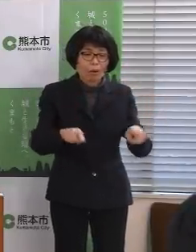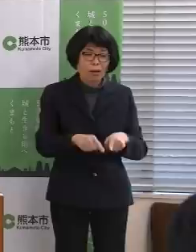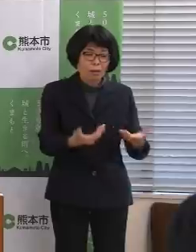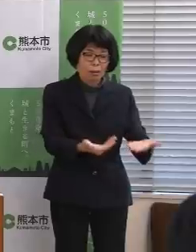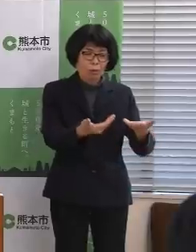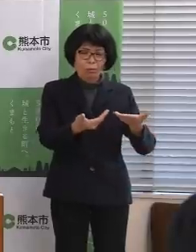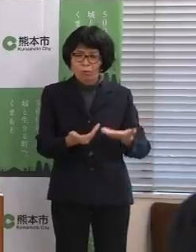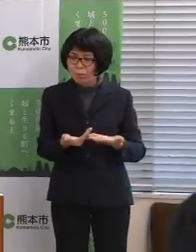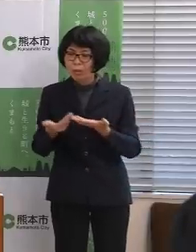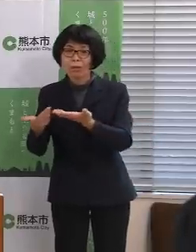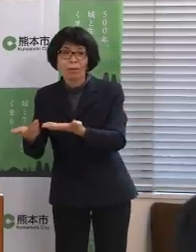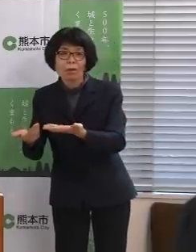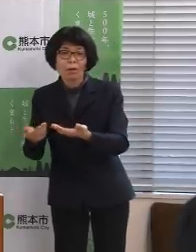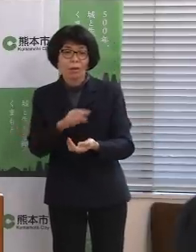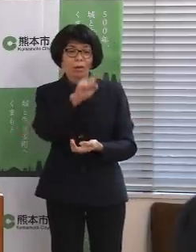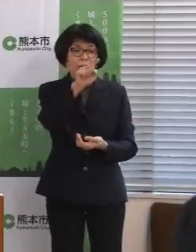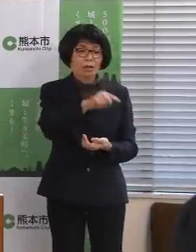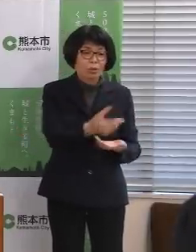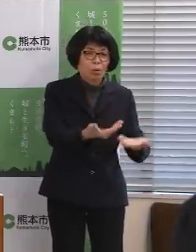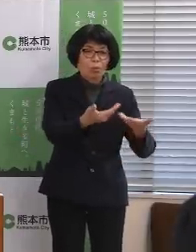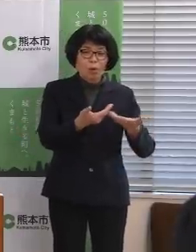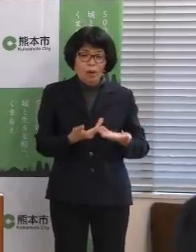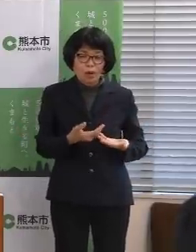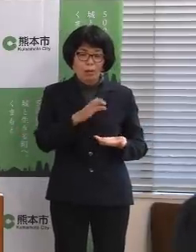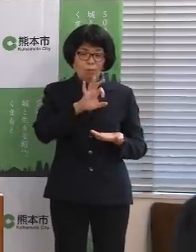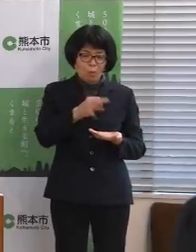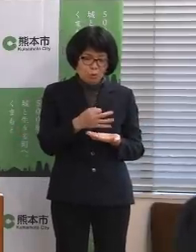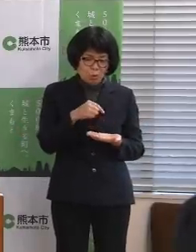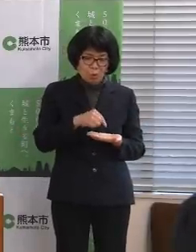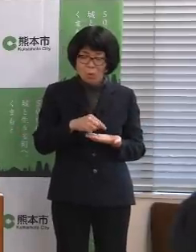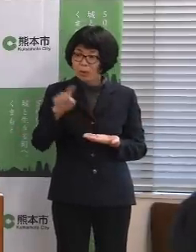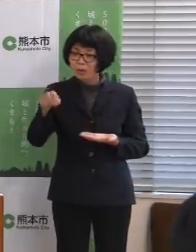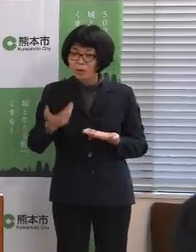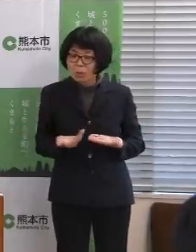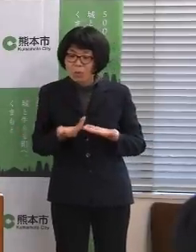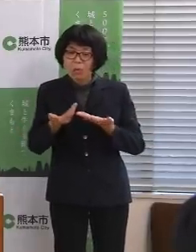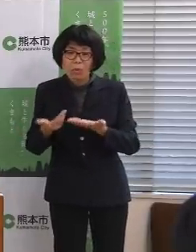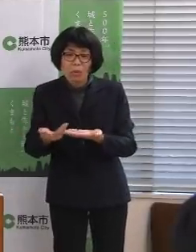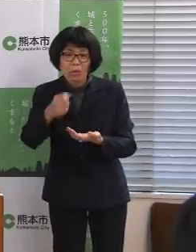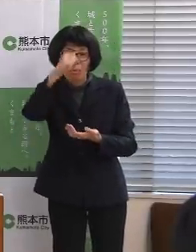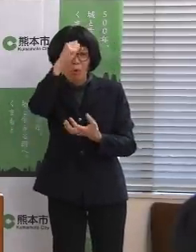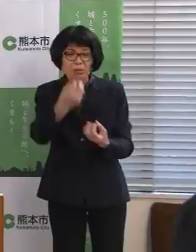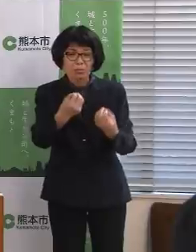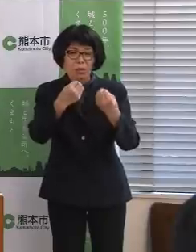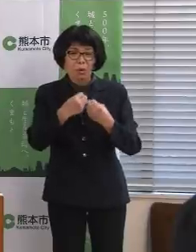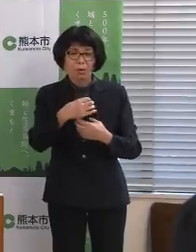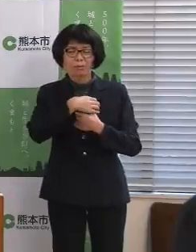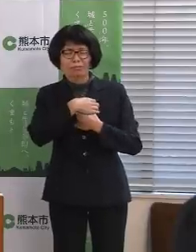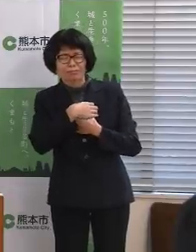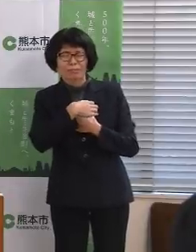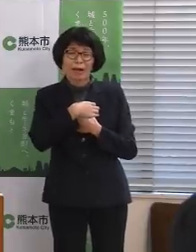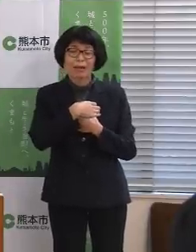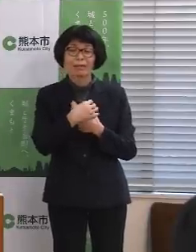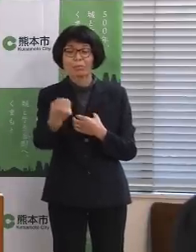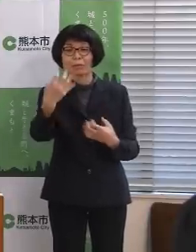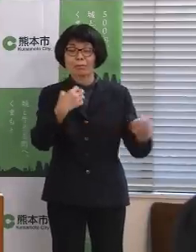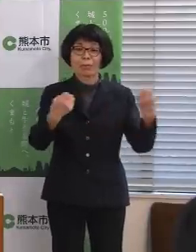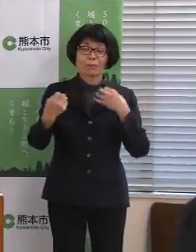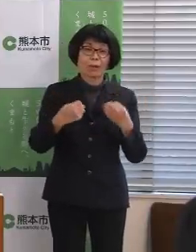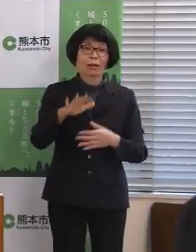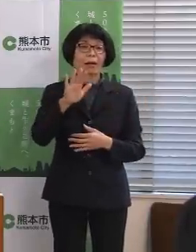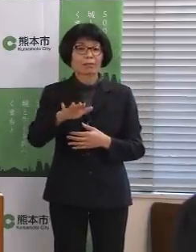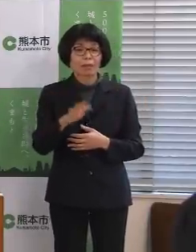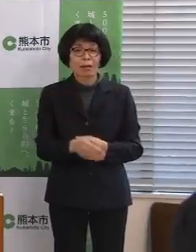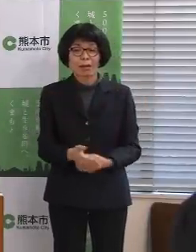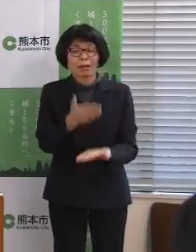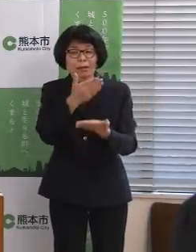による人から物、物から人への感染を心配する声そして休止を強